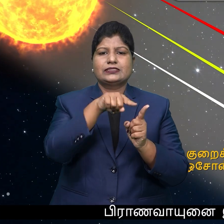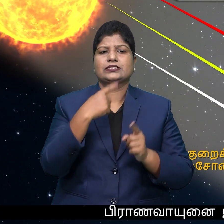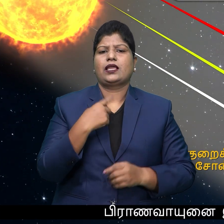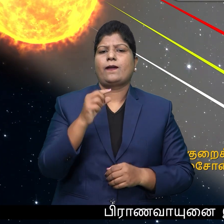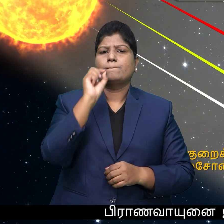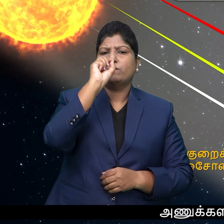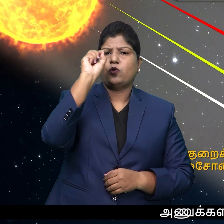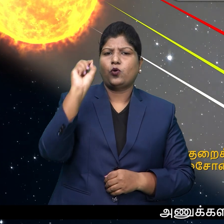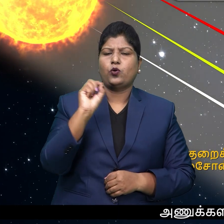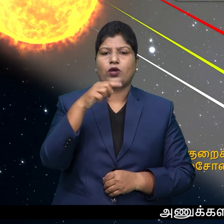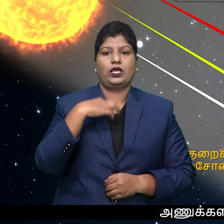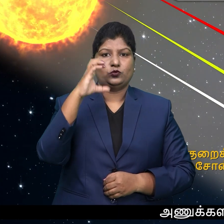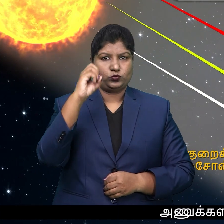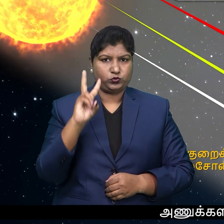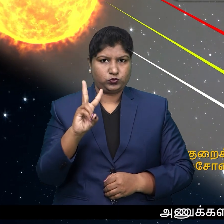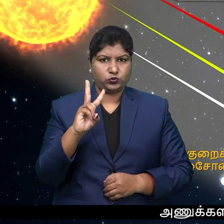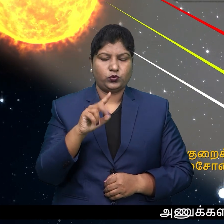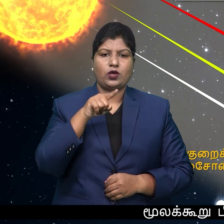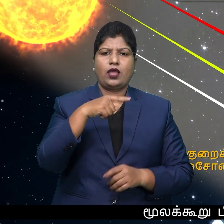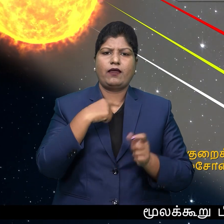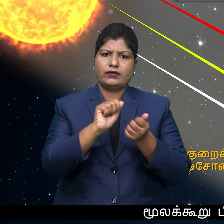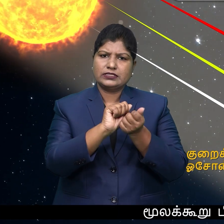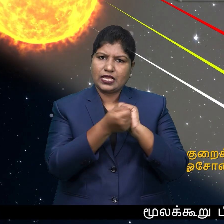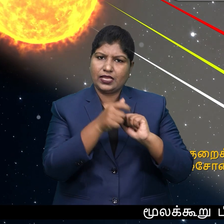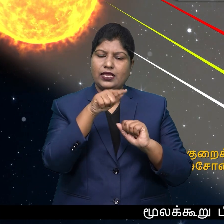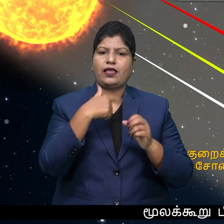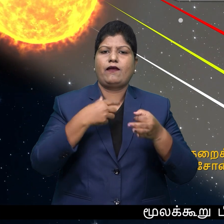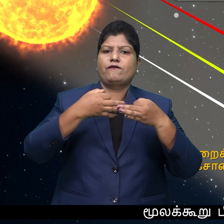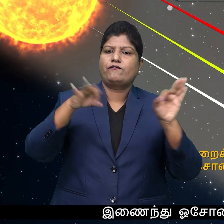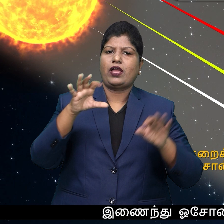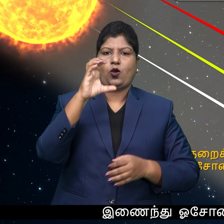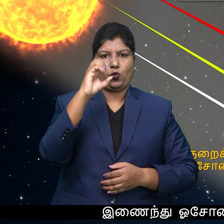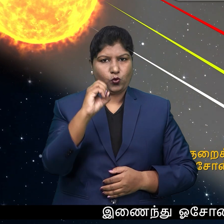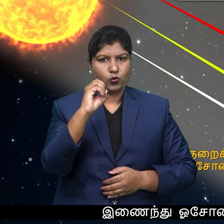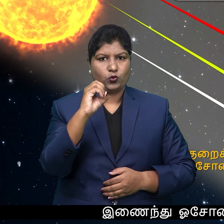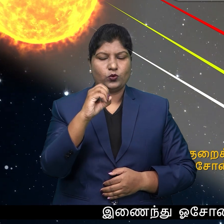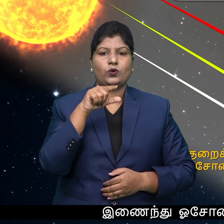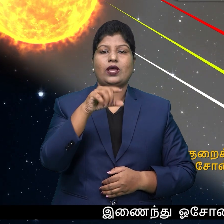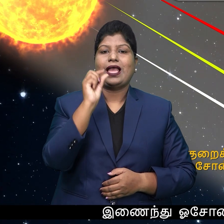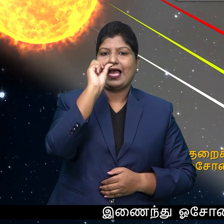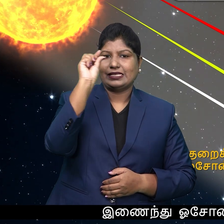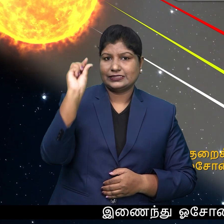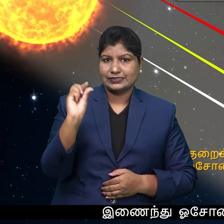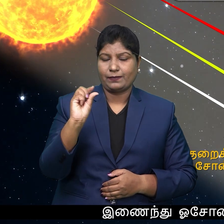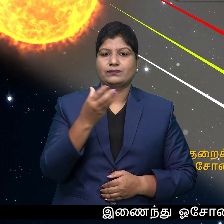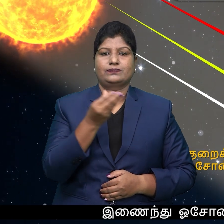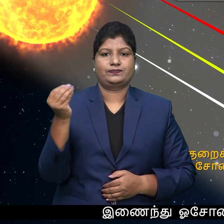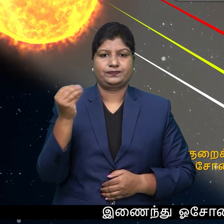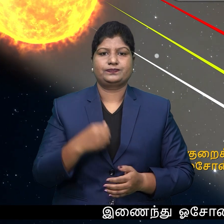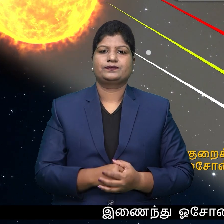O அணுக்களாக பிரித்து மூலக்கூறு பிராணவாயுடன் இணைந்து ஓசோனை உருவாக்குகின்றன.